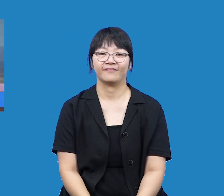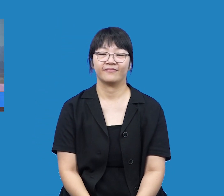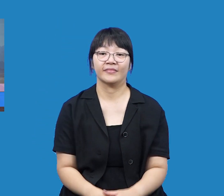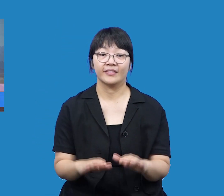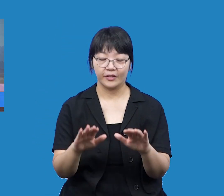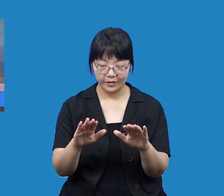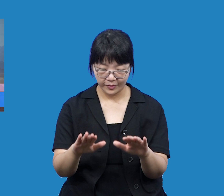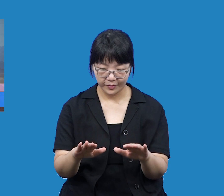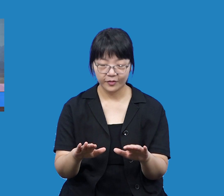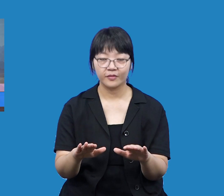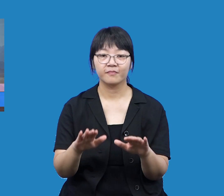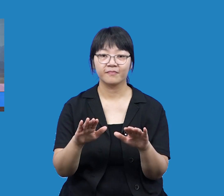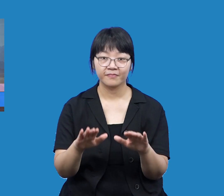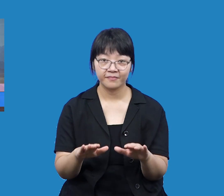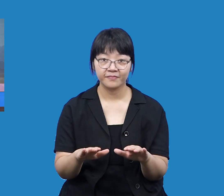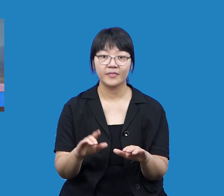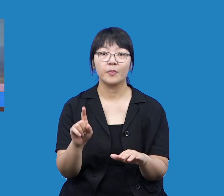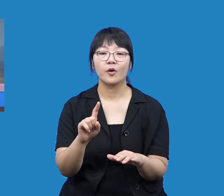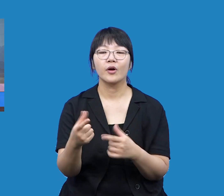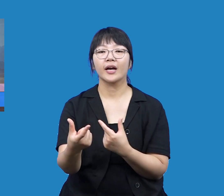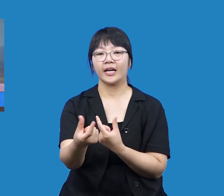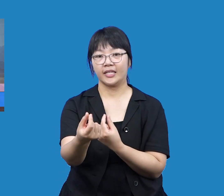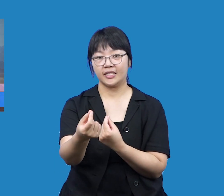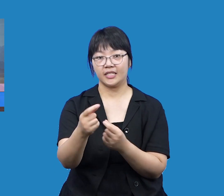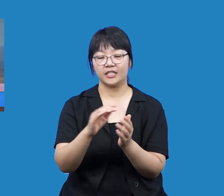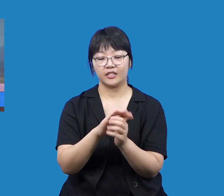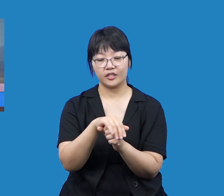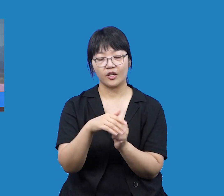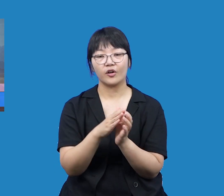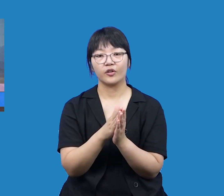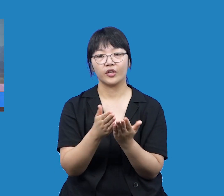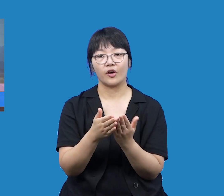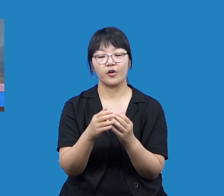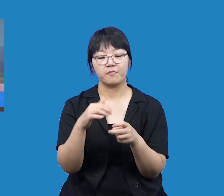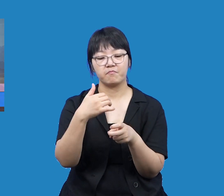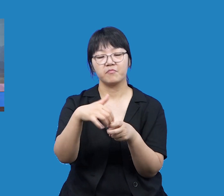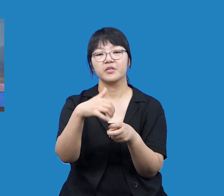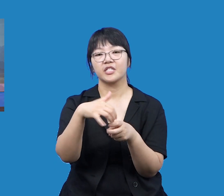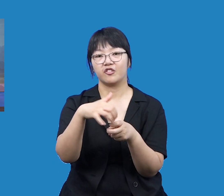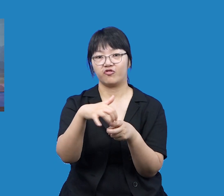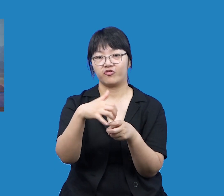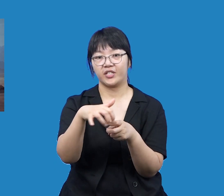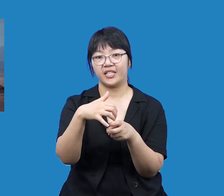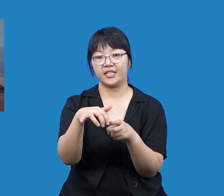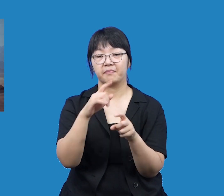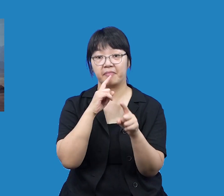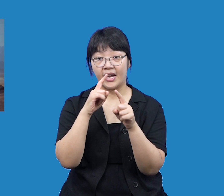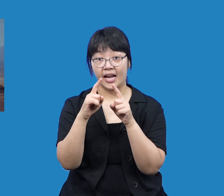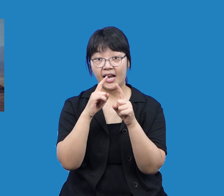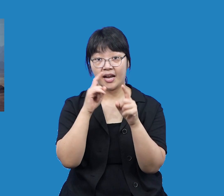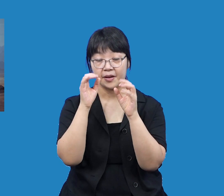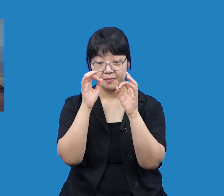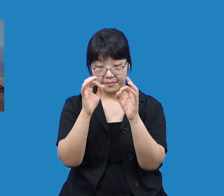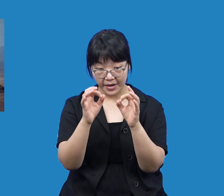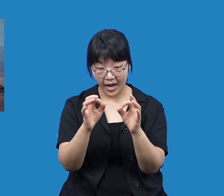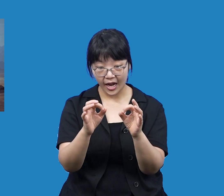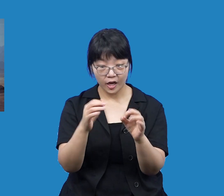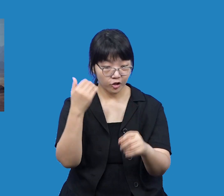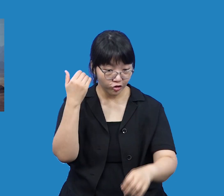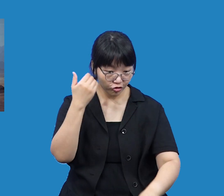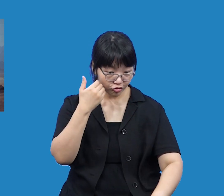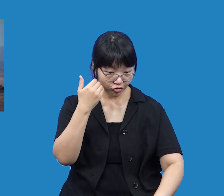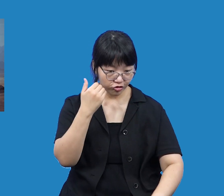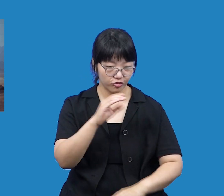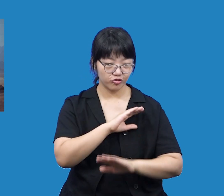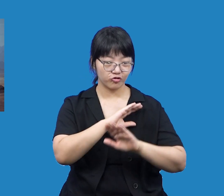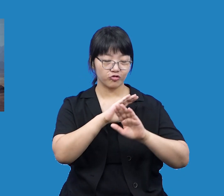그리고 오늘 우리가 함께 묵상하고 있는 성경 본문 민수기의 본문에는 구약의 가장